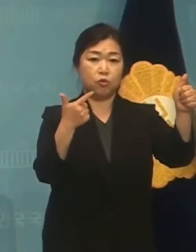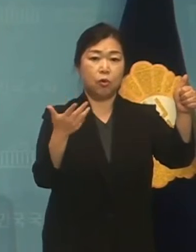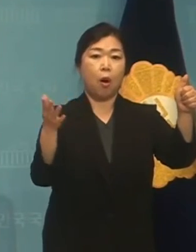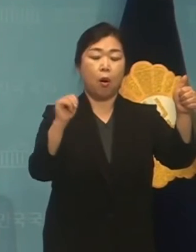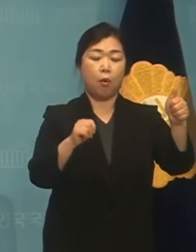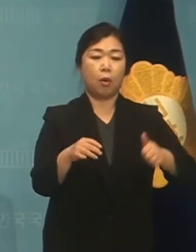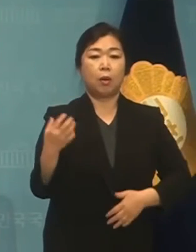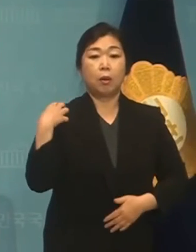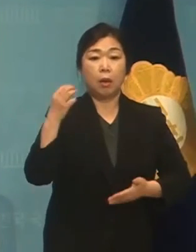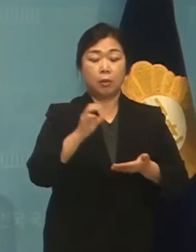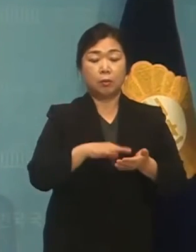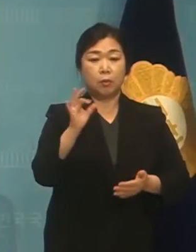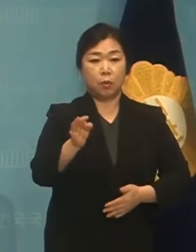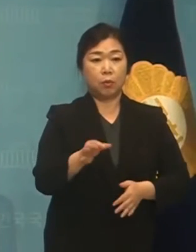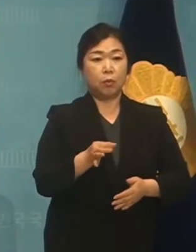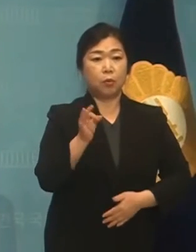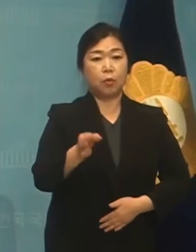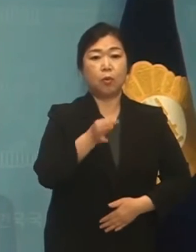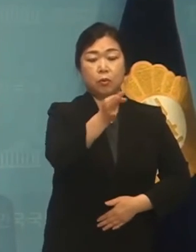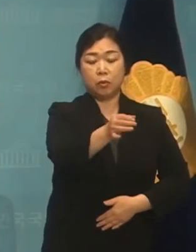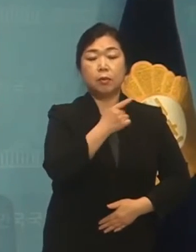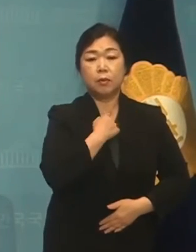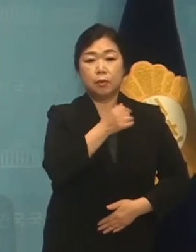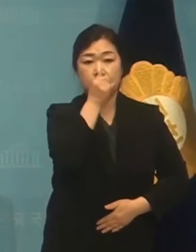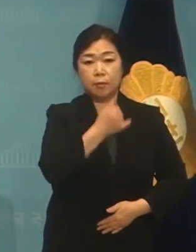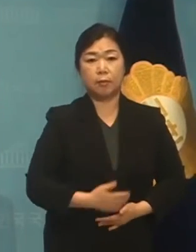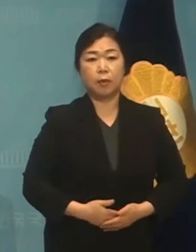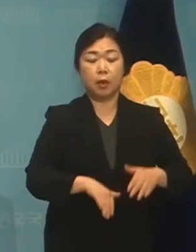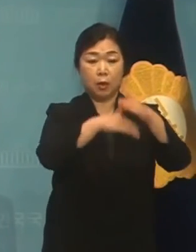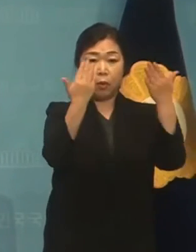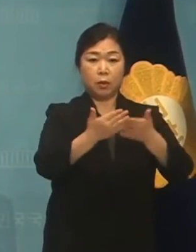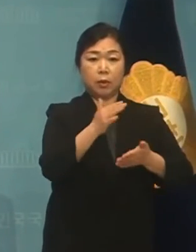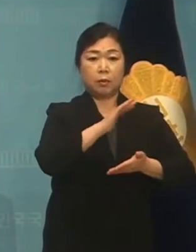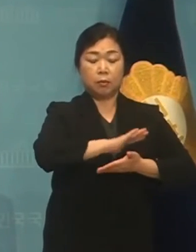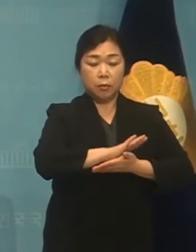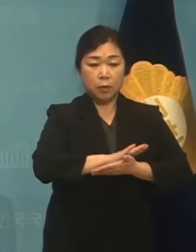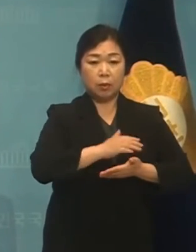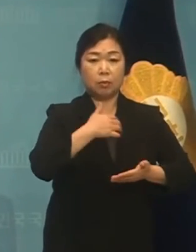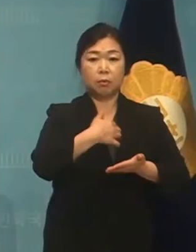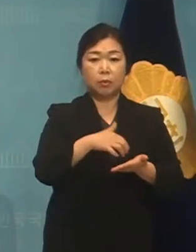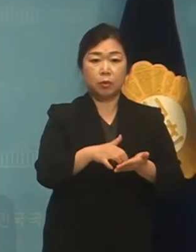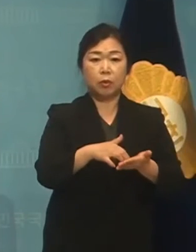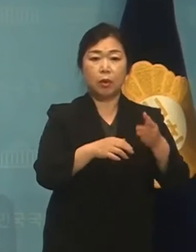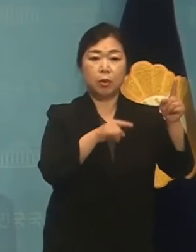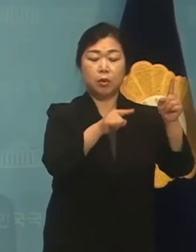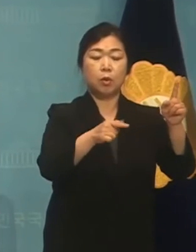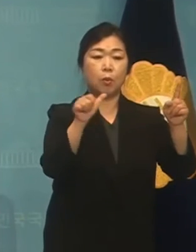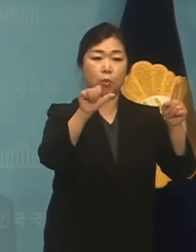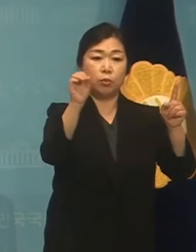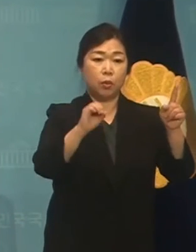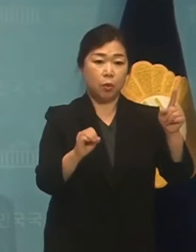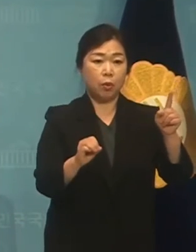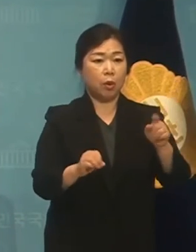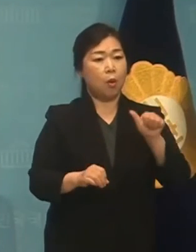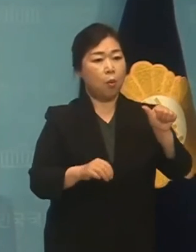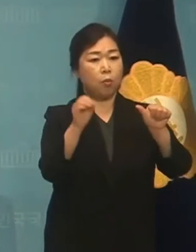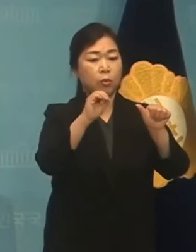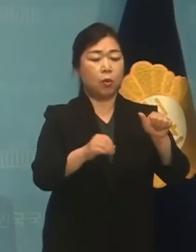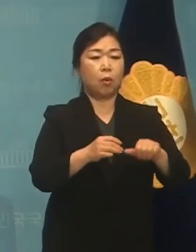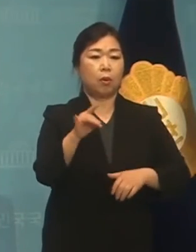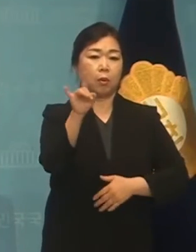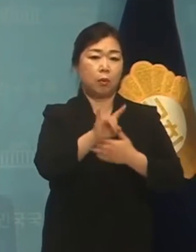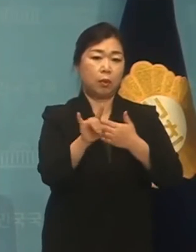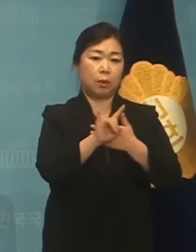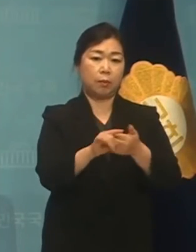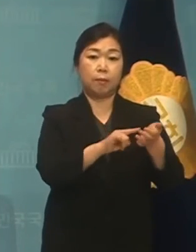276억 원을 환불을 했습니다. 전체 부수의 1.5% 내지는 5%를 속인